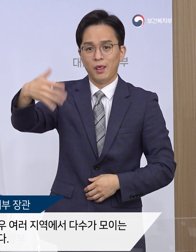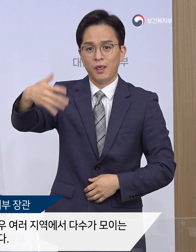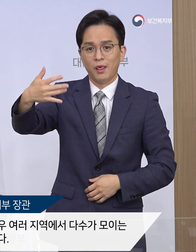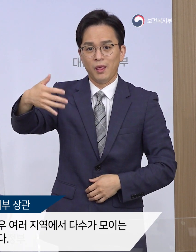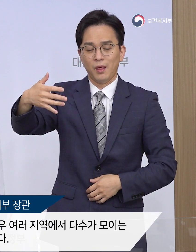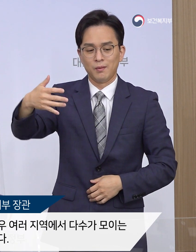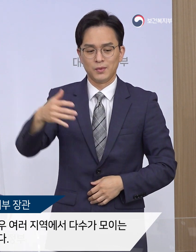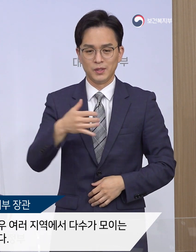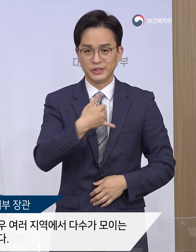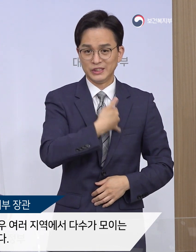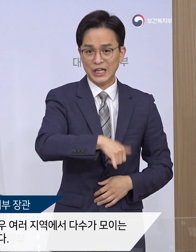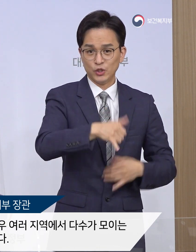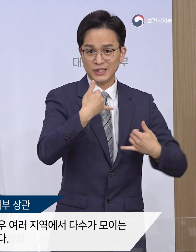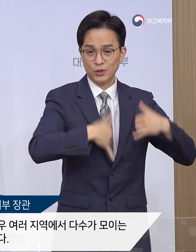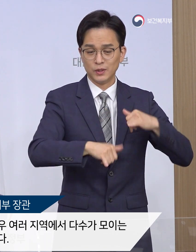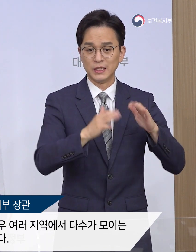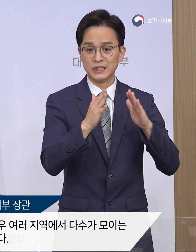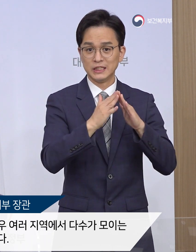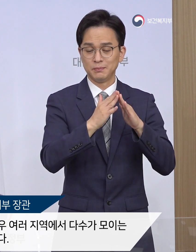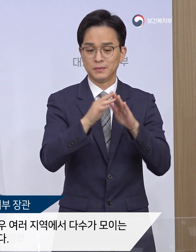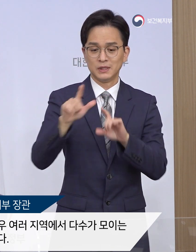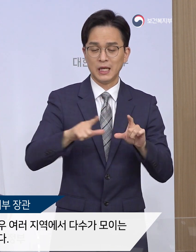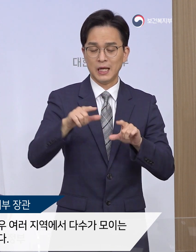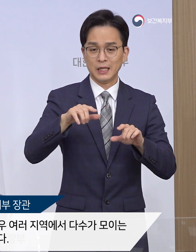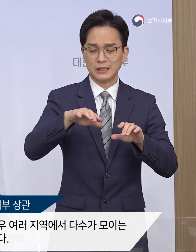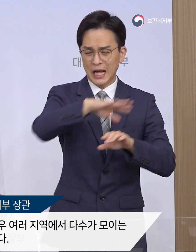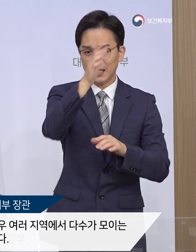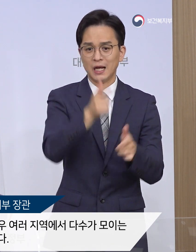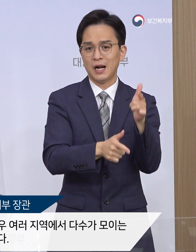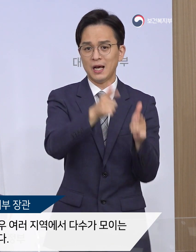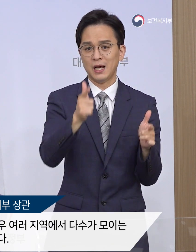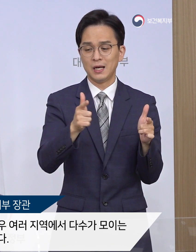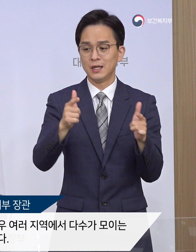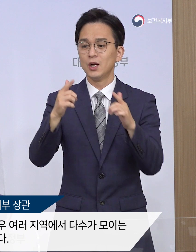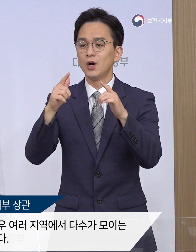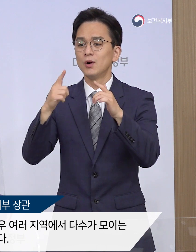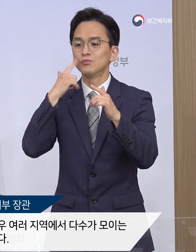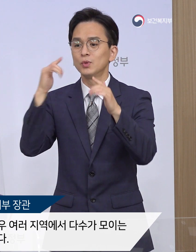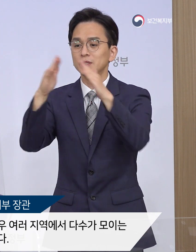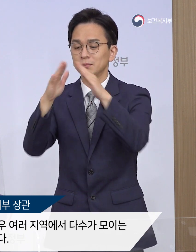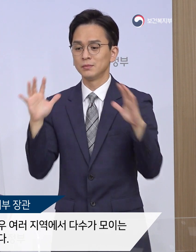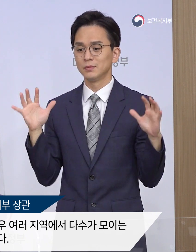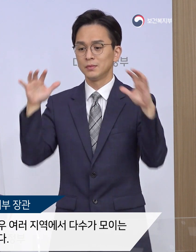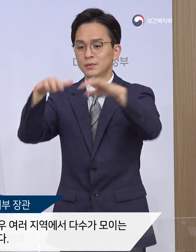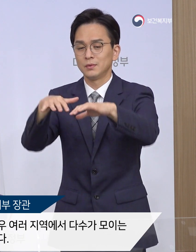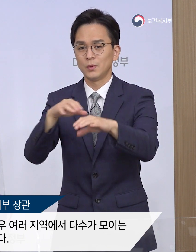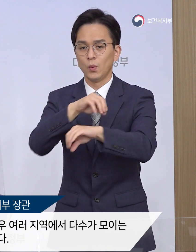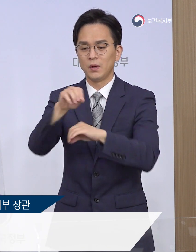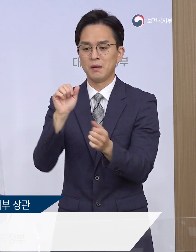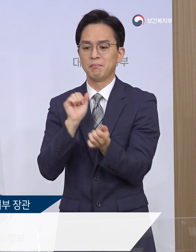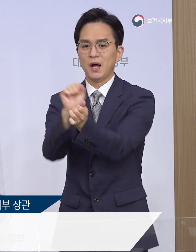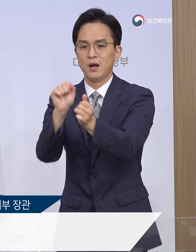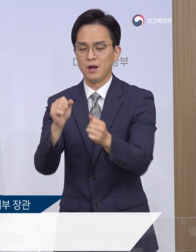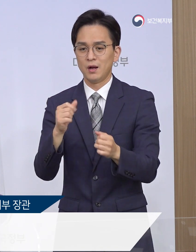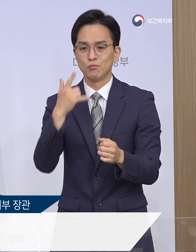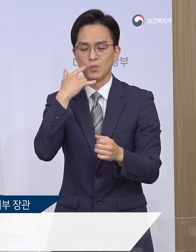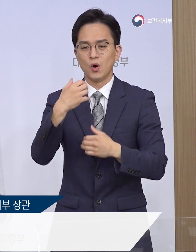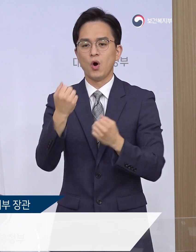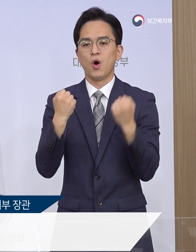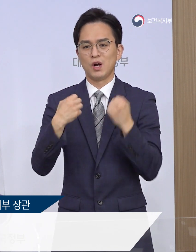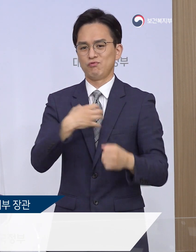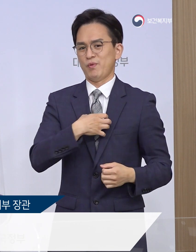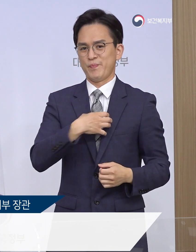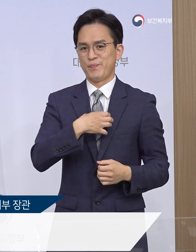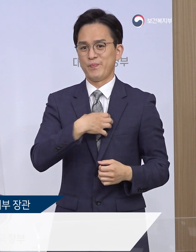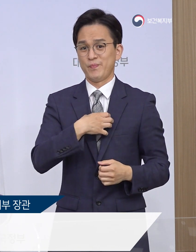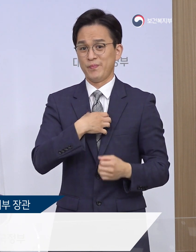여러 지역에서 다수가 모이는 가족 모임은 부모님의 건강을 위협할 수 있습니다. 이 점